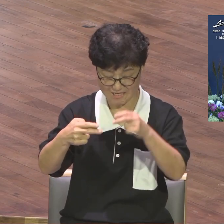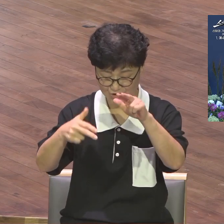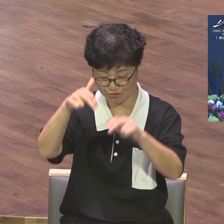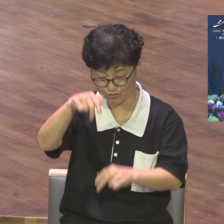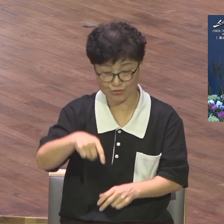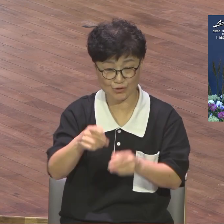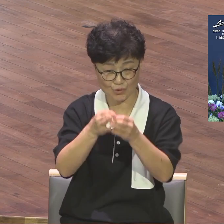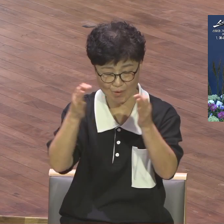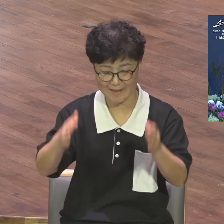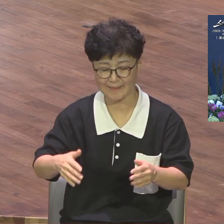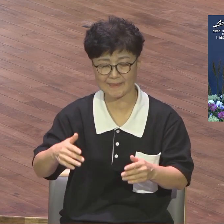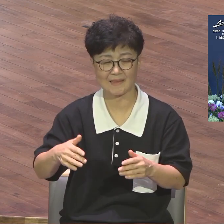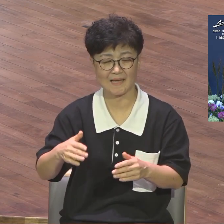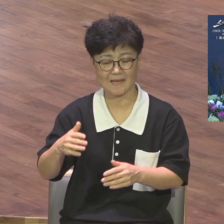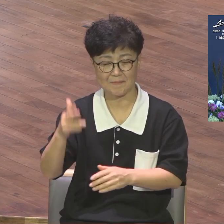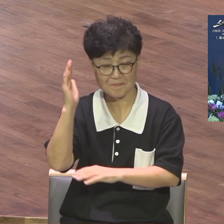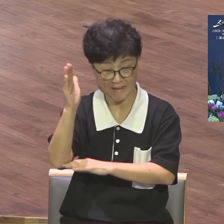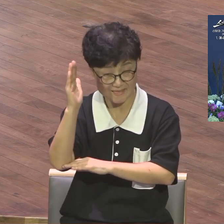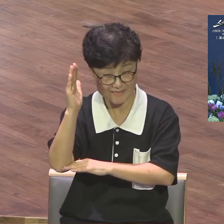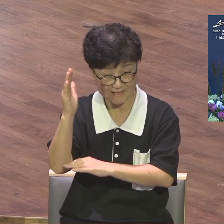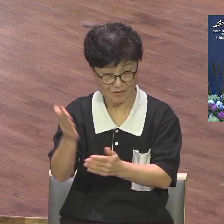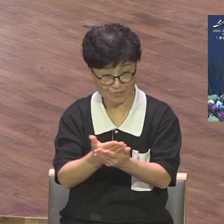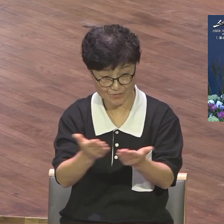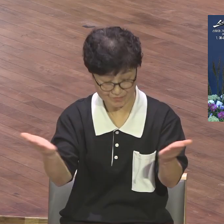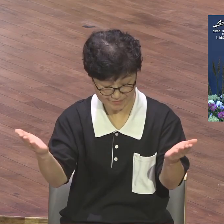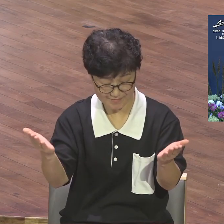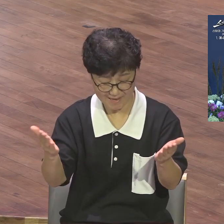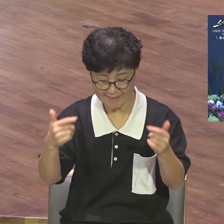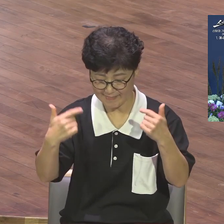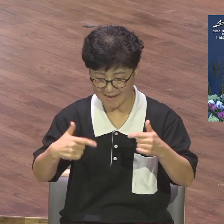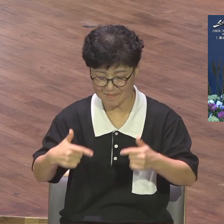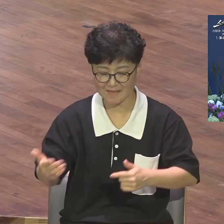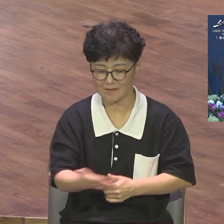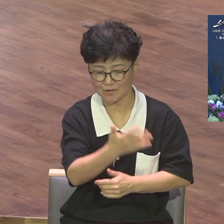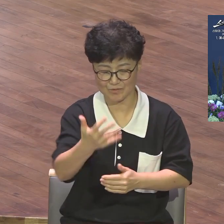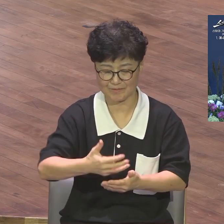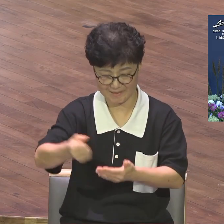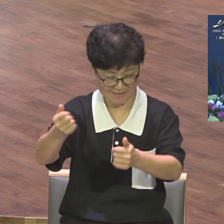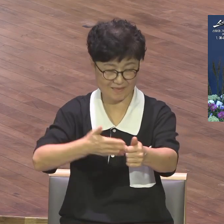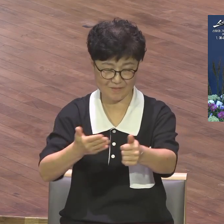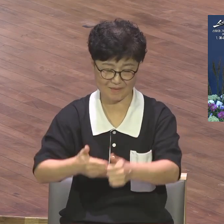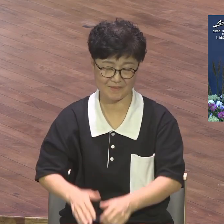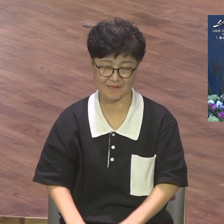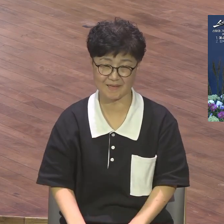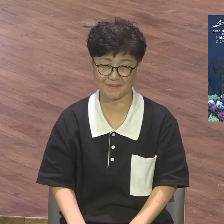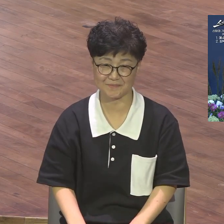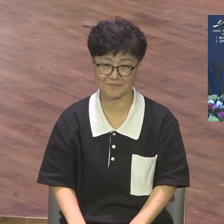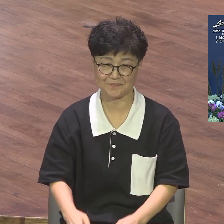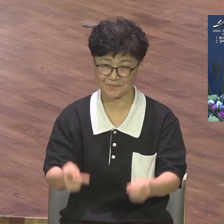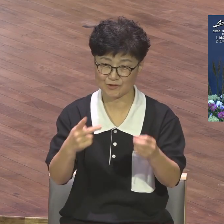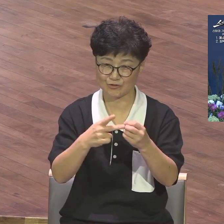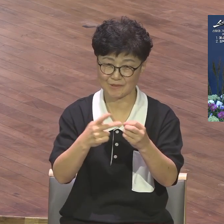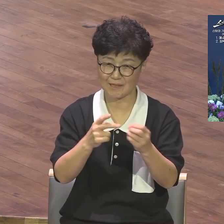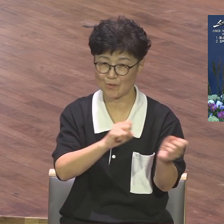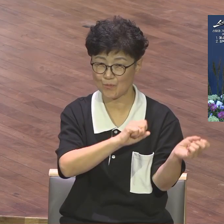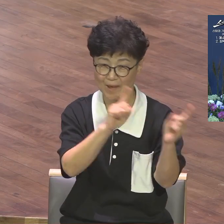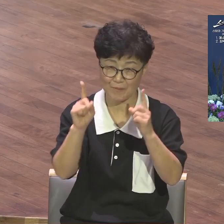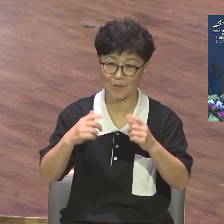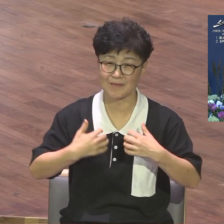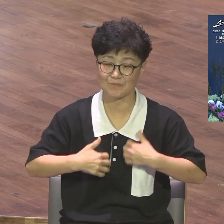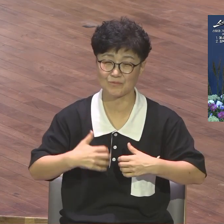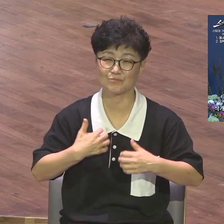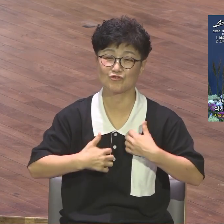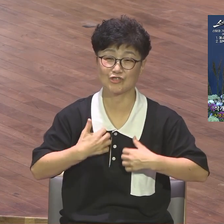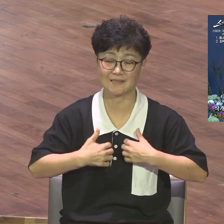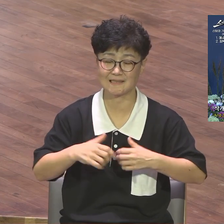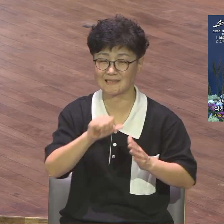날마다 새로운 시작과 도전이 있으시기를 주님의 이름으로 축복합니다. 두 번째로 회복의 기쁨을 누리는 인생입니다. 오늘 8절에